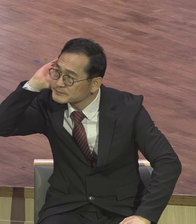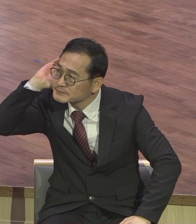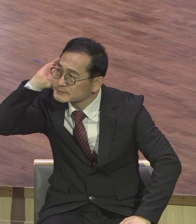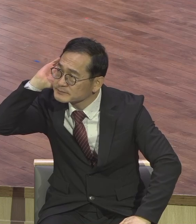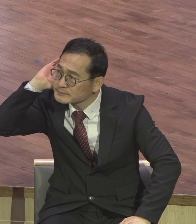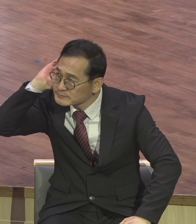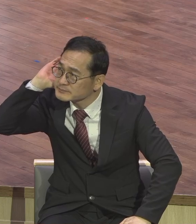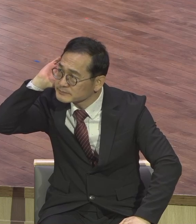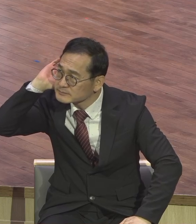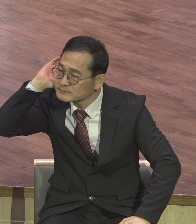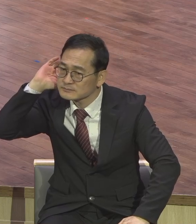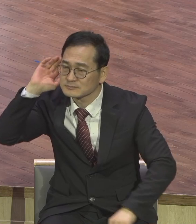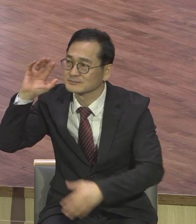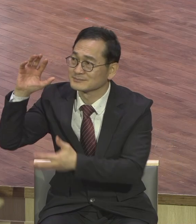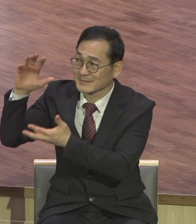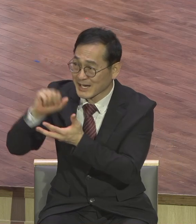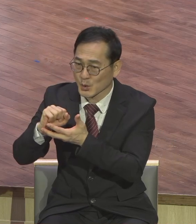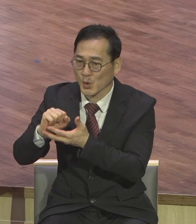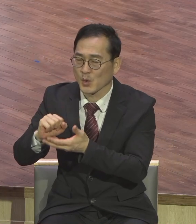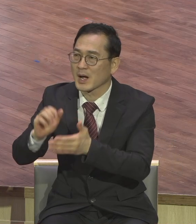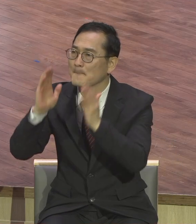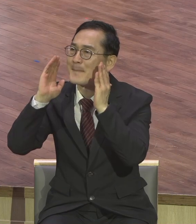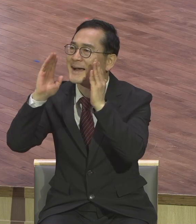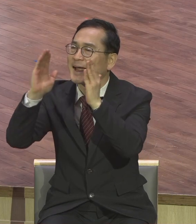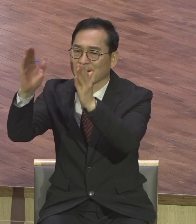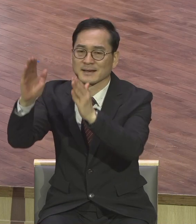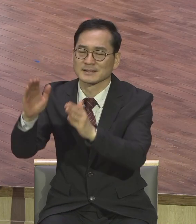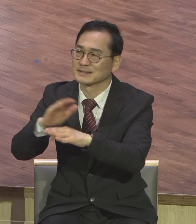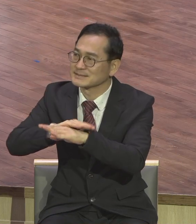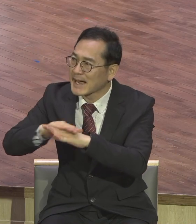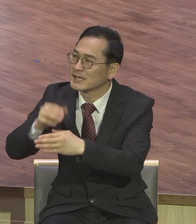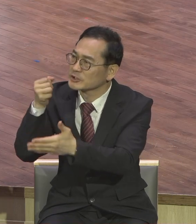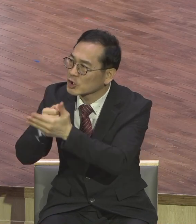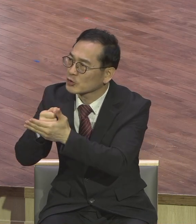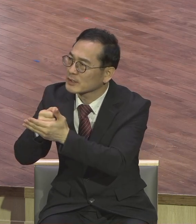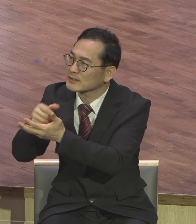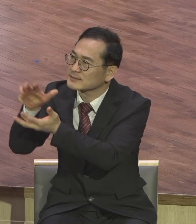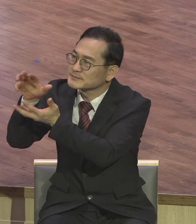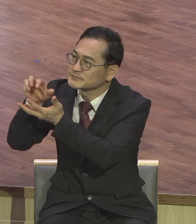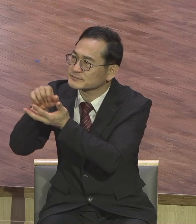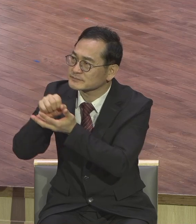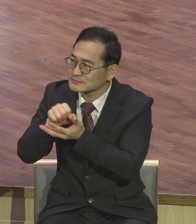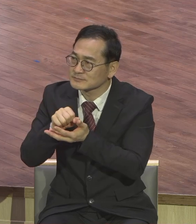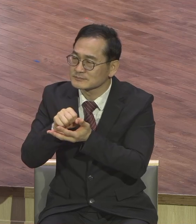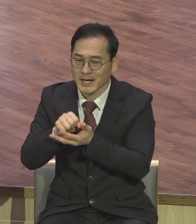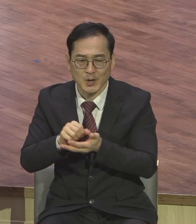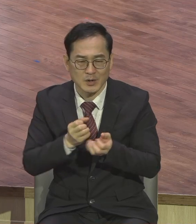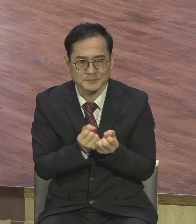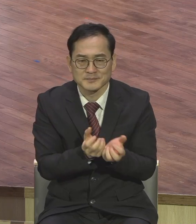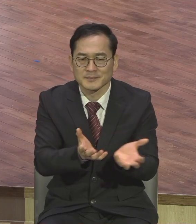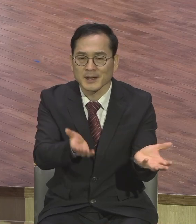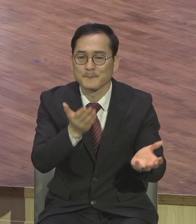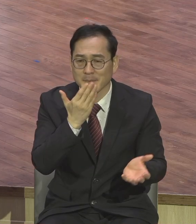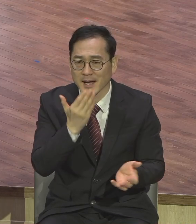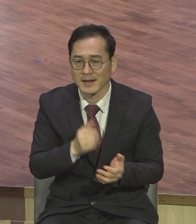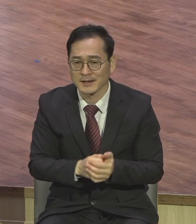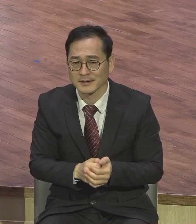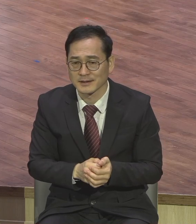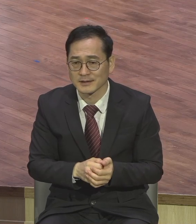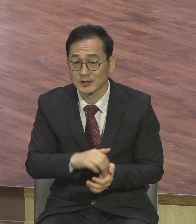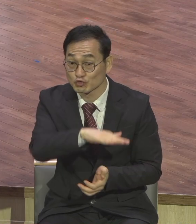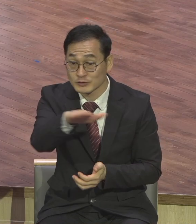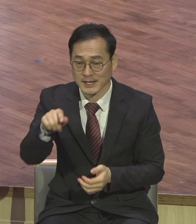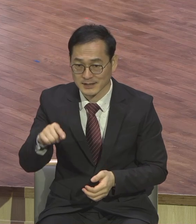모든 성도들 이번 한 주간 다시는 종의 멍에를 메지 말라는 이